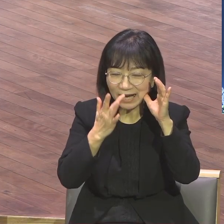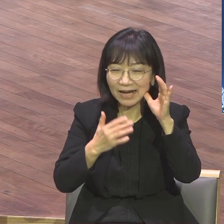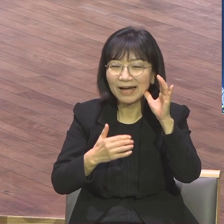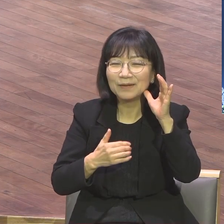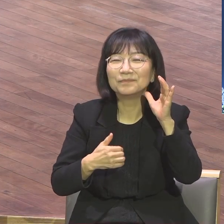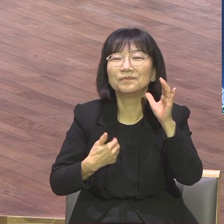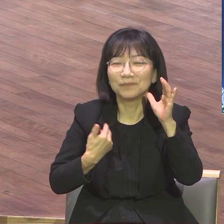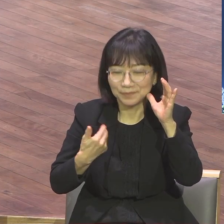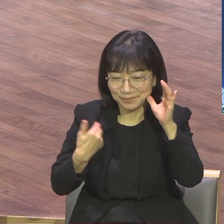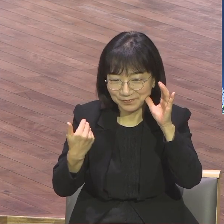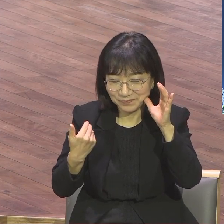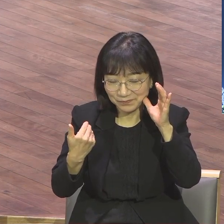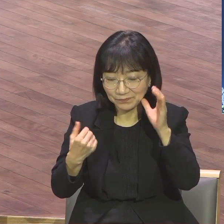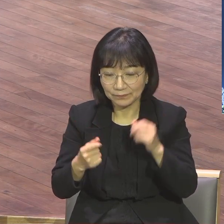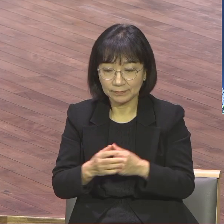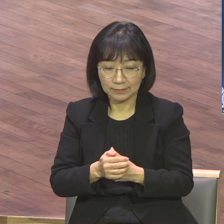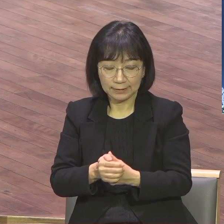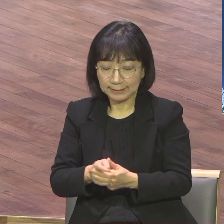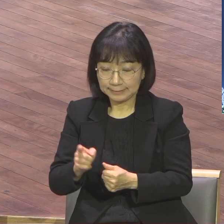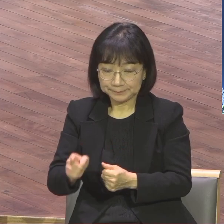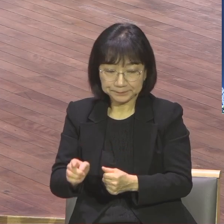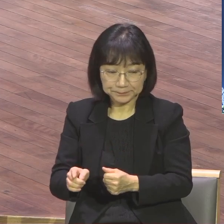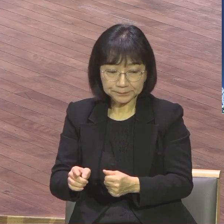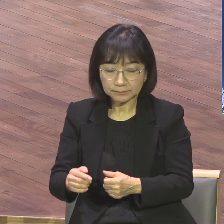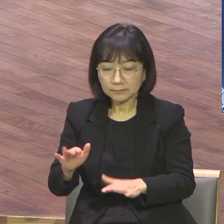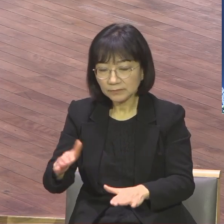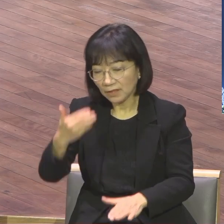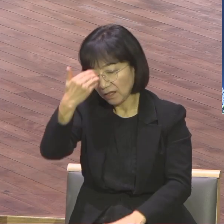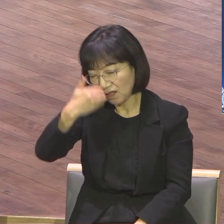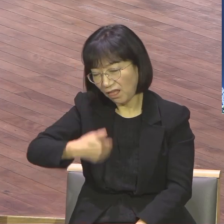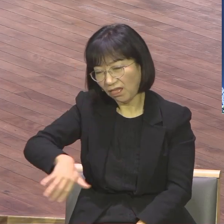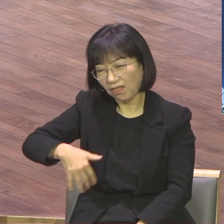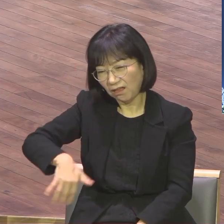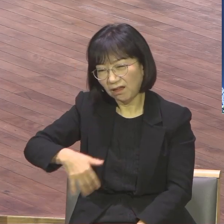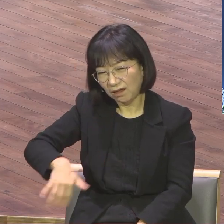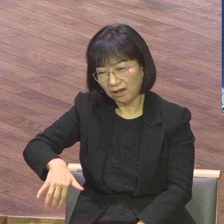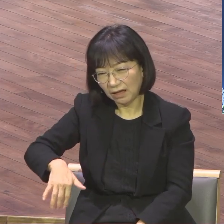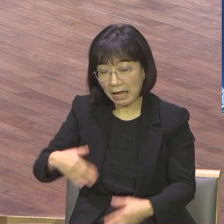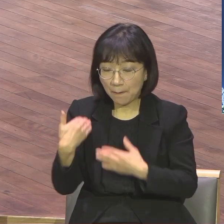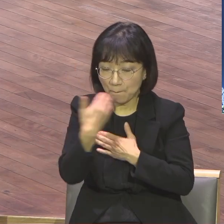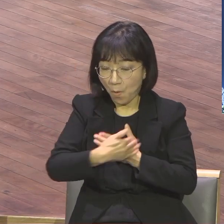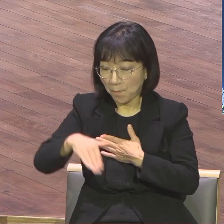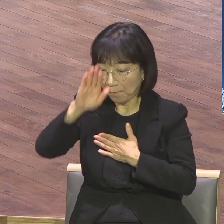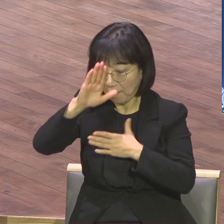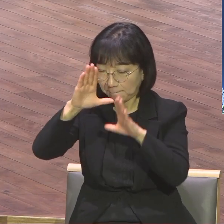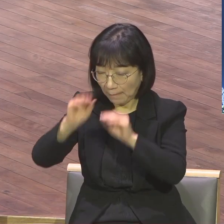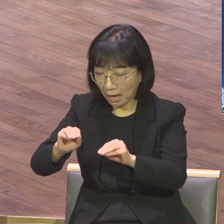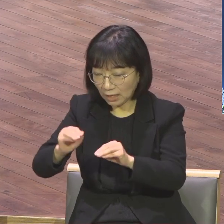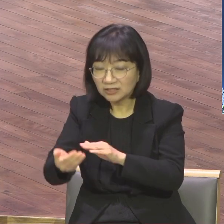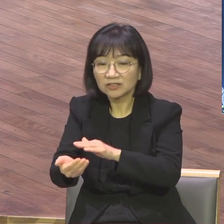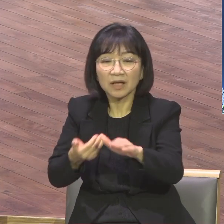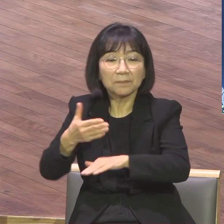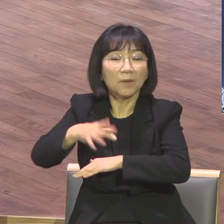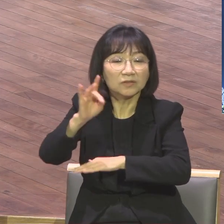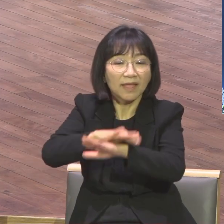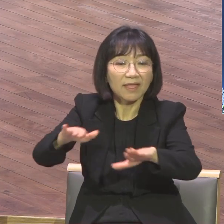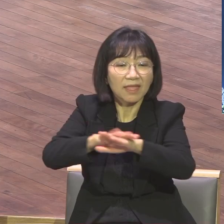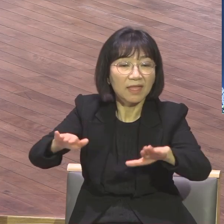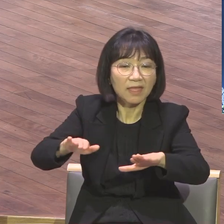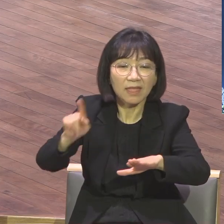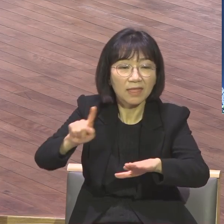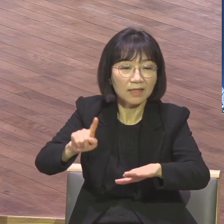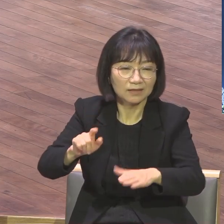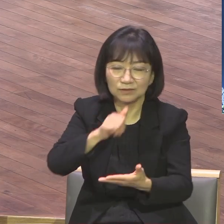이 말씀 속에 육신의 질병을 치유받기 위해서 이전에 먼저 해결해야 될 것이 뭐냐? 육신 치유